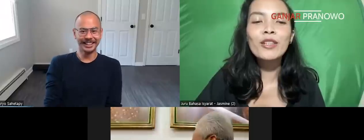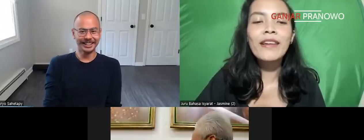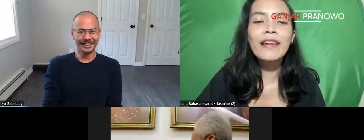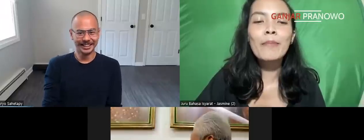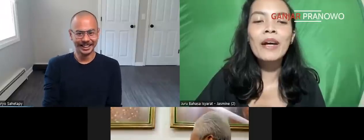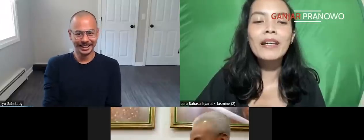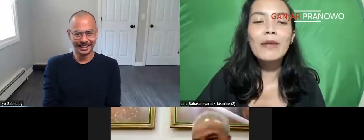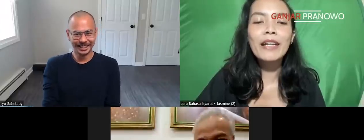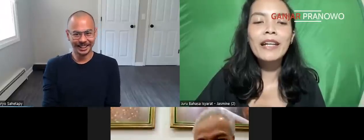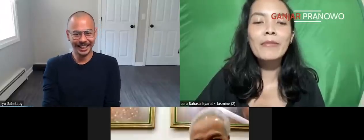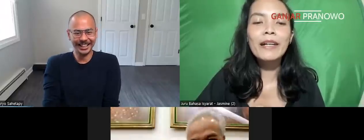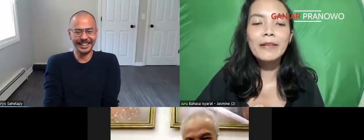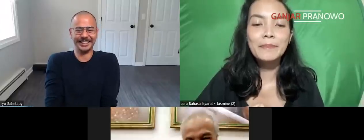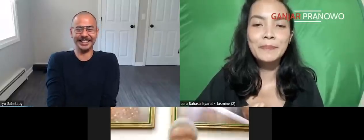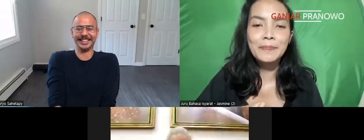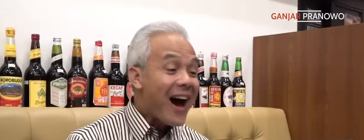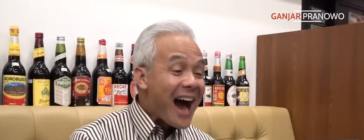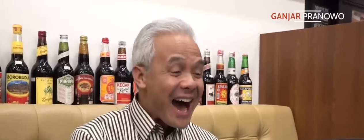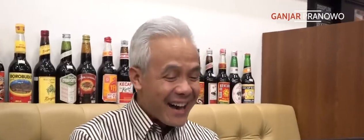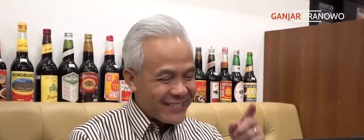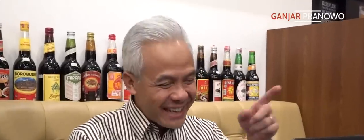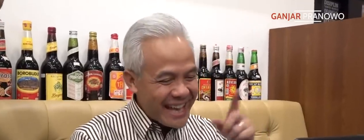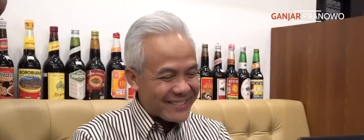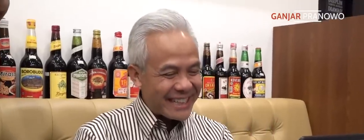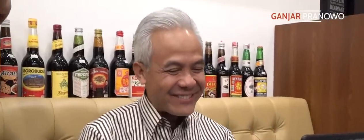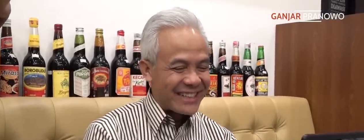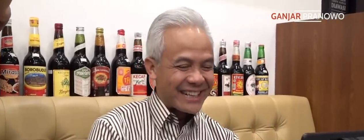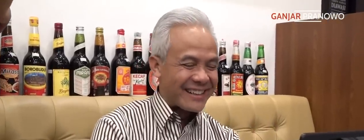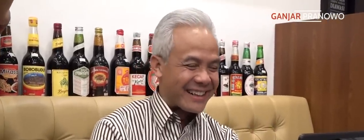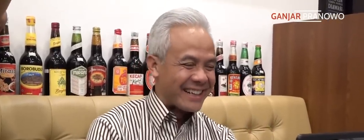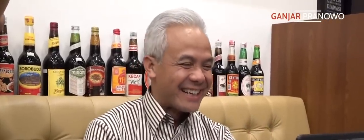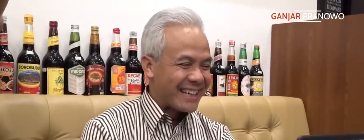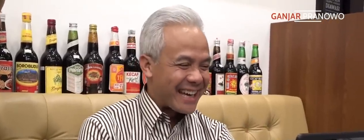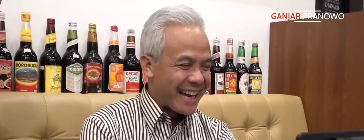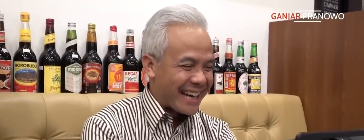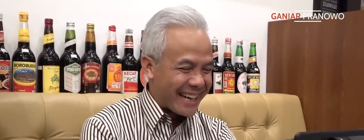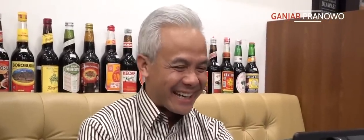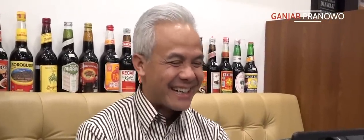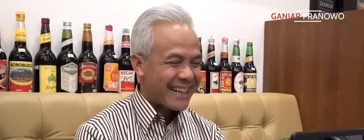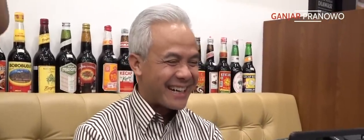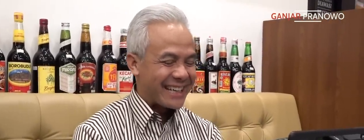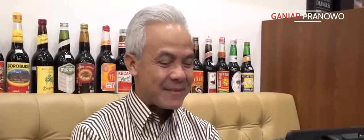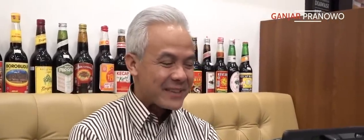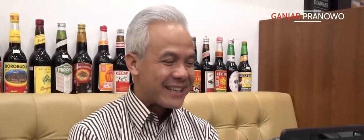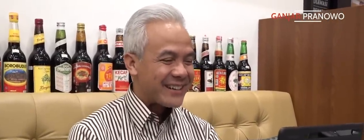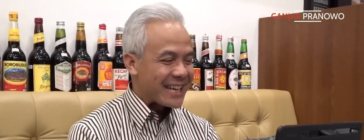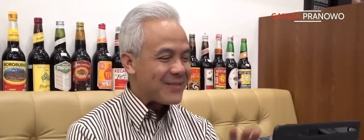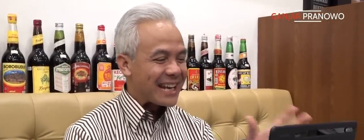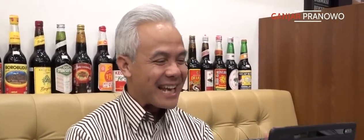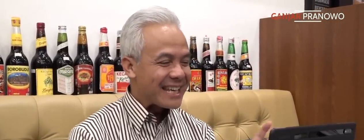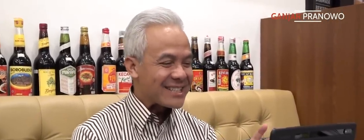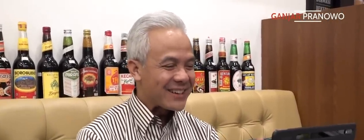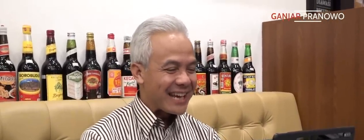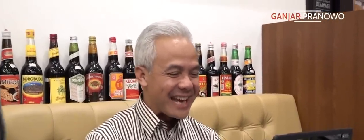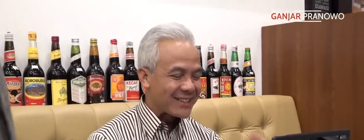buudur Pak ke Amerika Pak boleh aku kirim benar iya oke